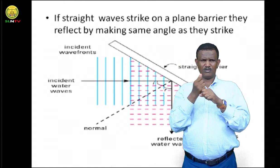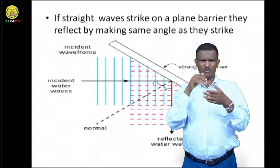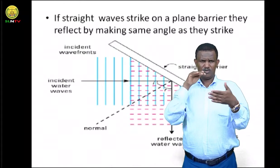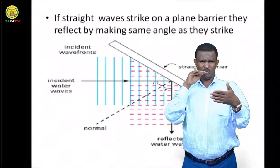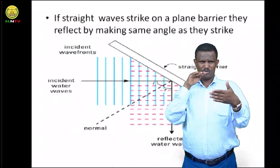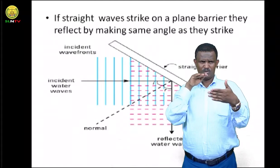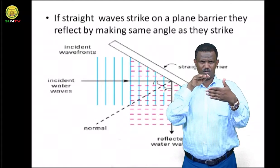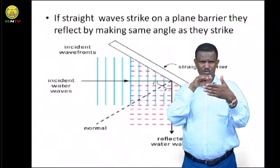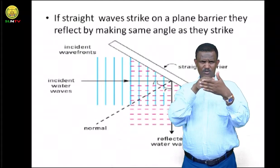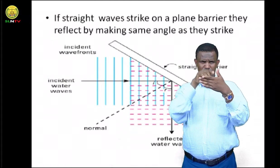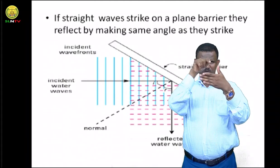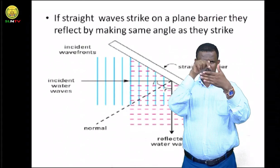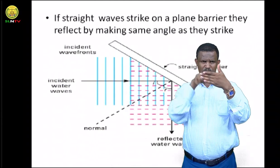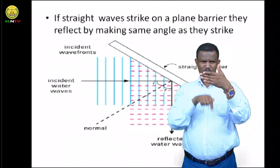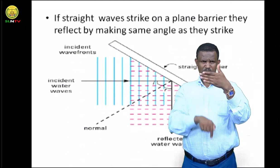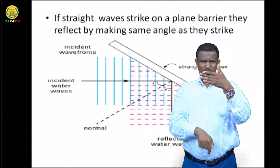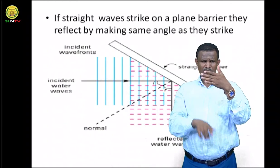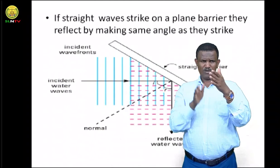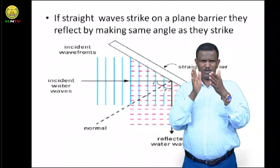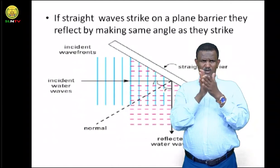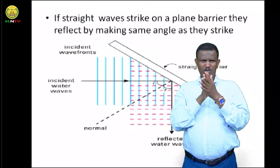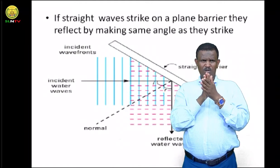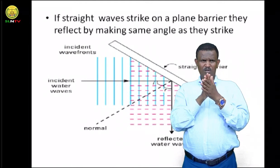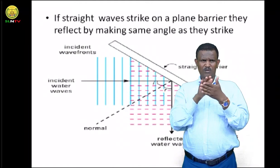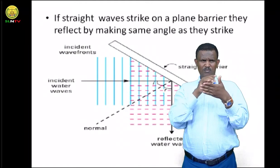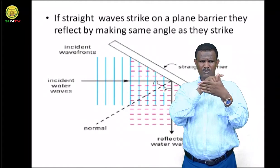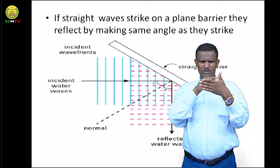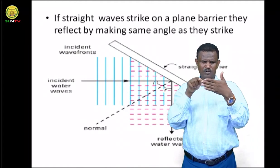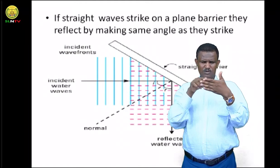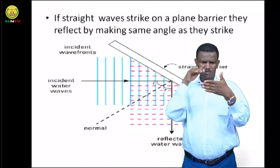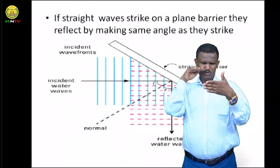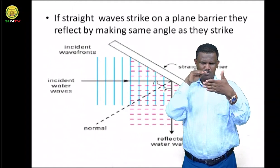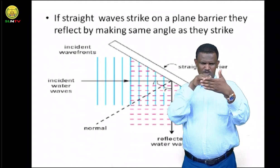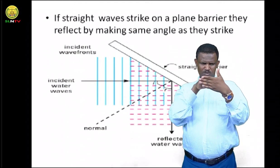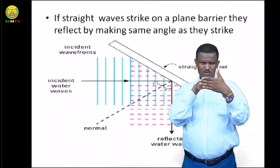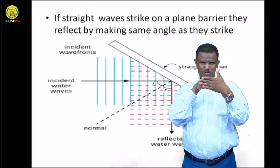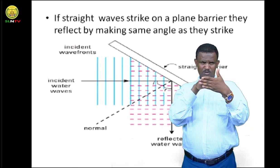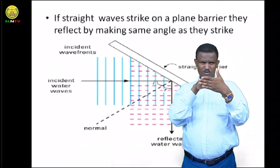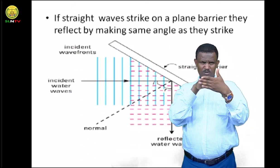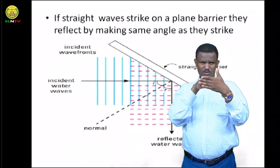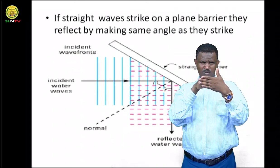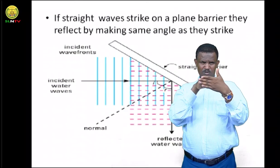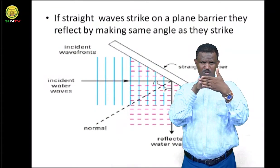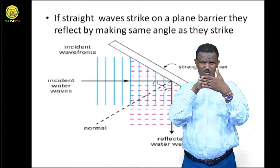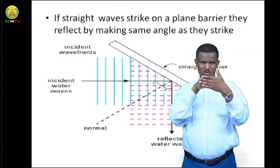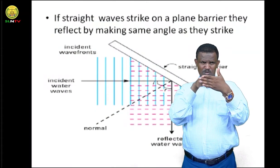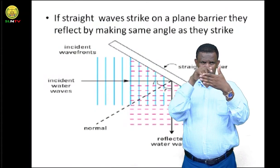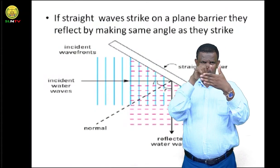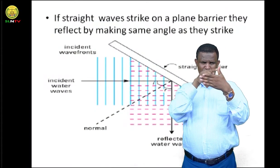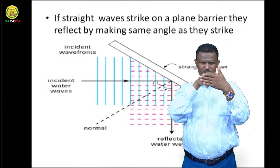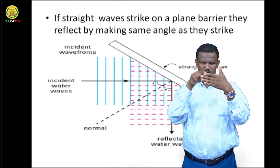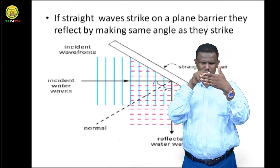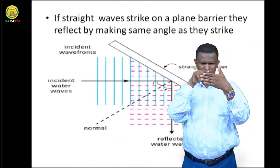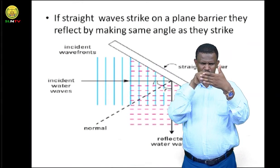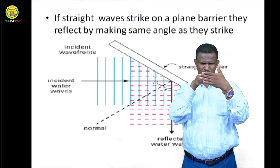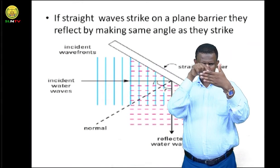waa straight bay u socotaa xariiqahoogu meesha ay ku dhacayaana waa straight reflection kugu iyagana wuxuu noqonayaa street